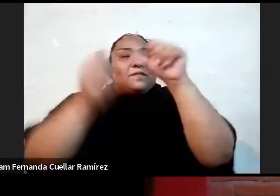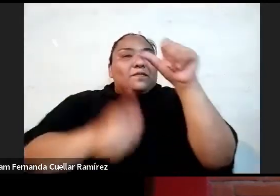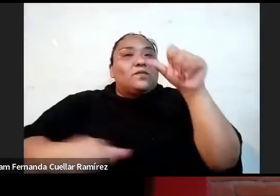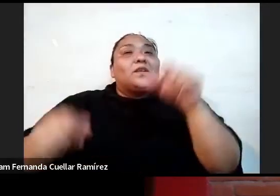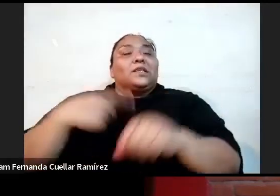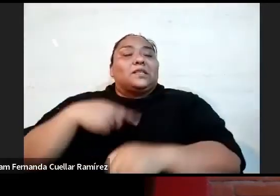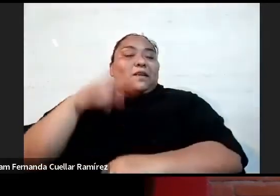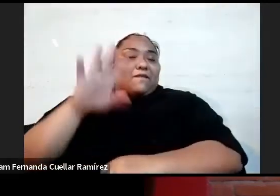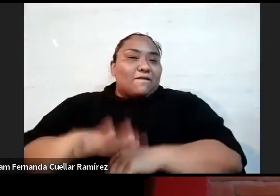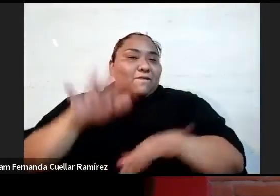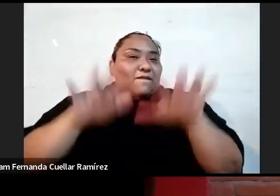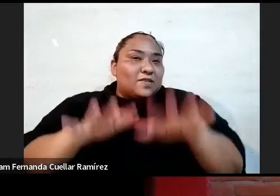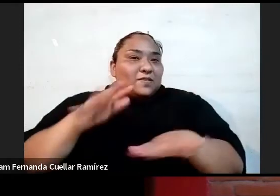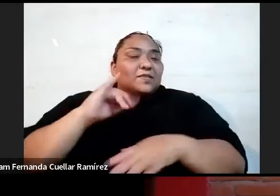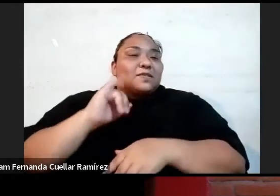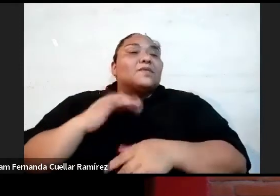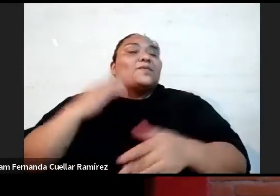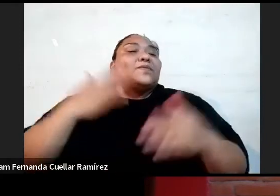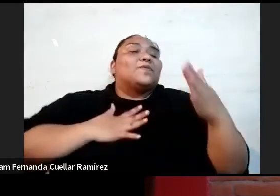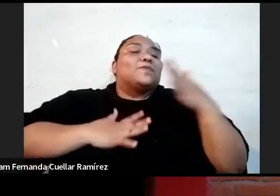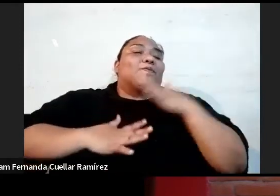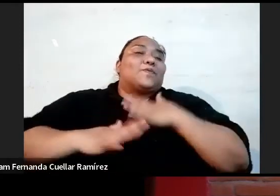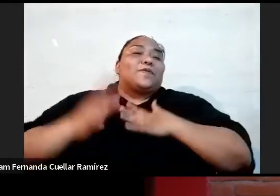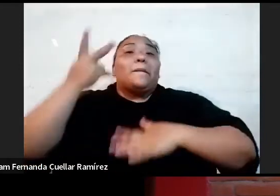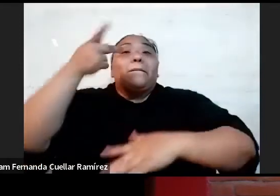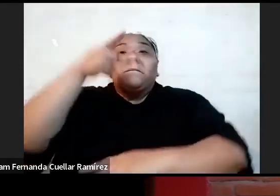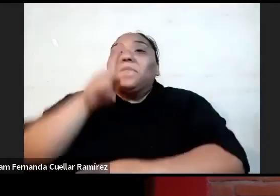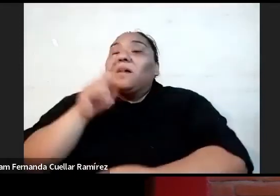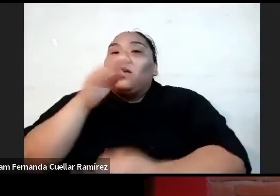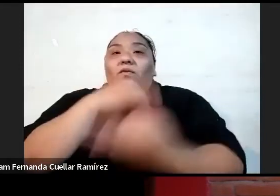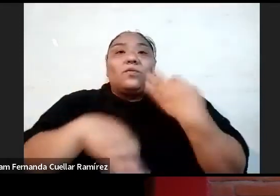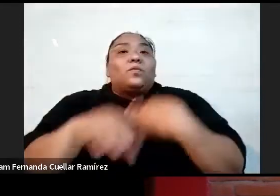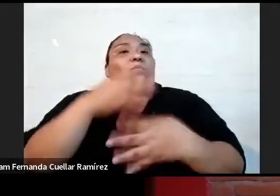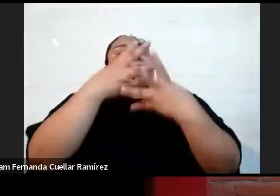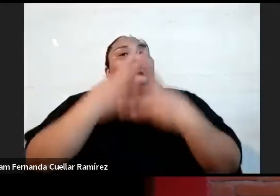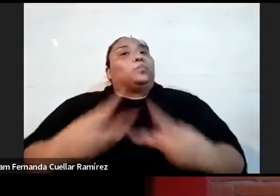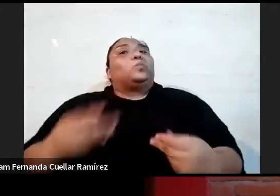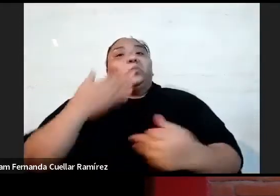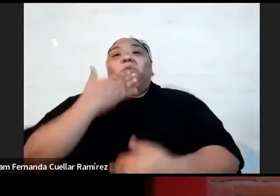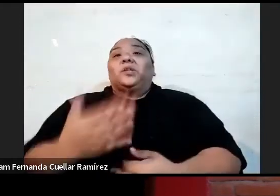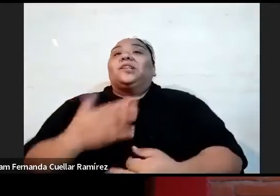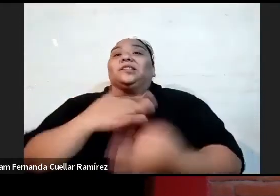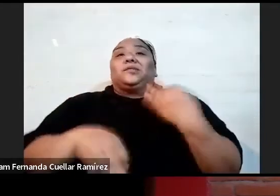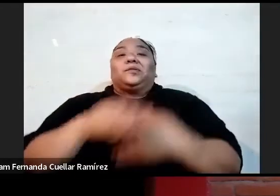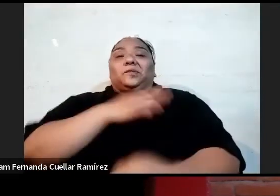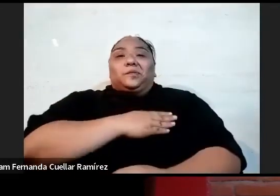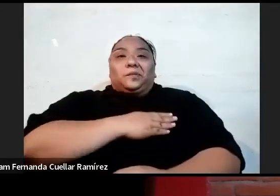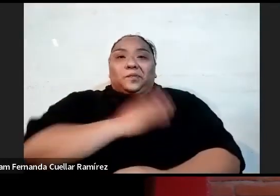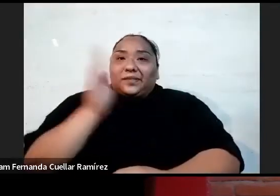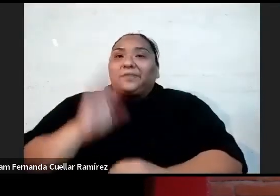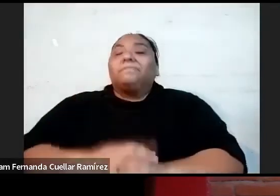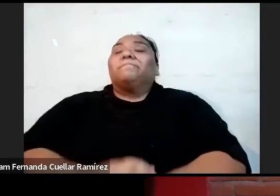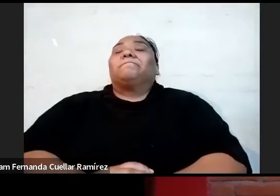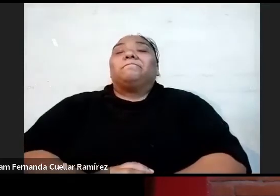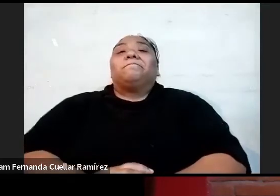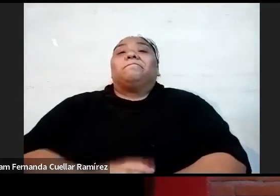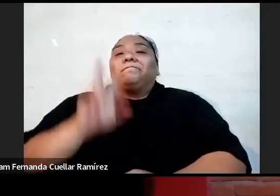pero además es muy rico. Las experiencias han sido muy, muy buenas. Y la verdad yo creo que sí valdría la pena que